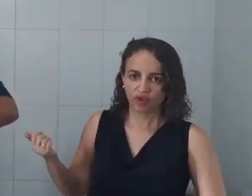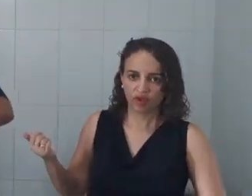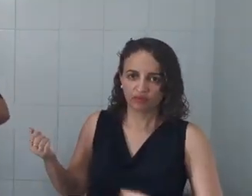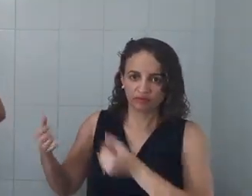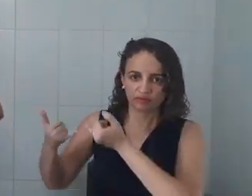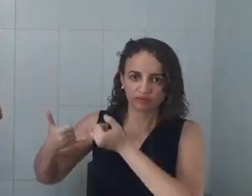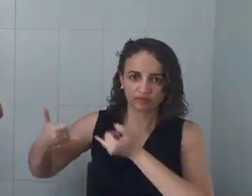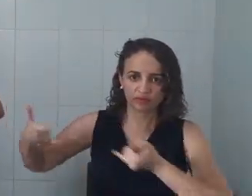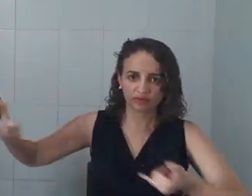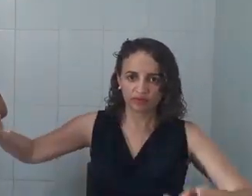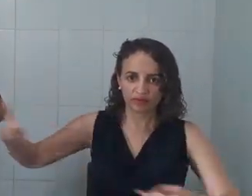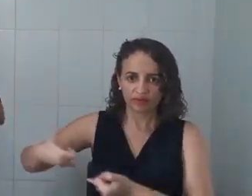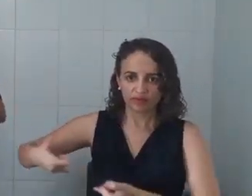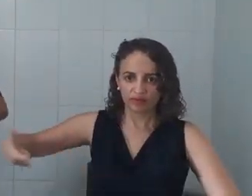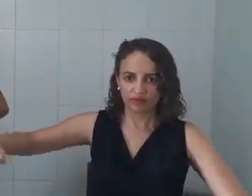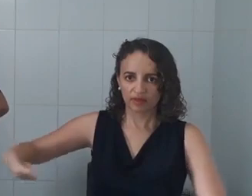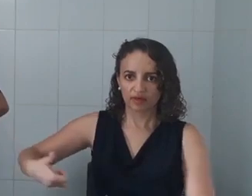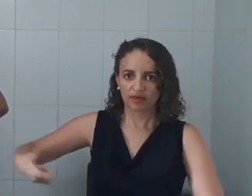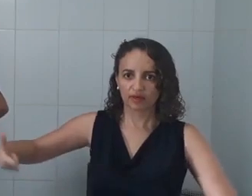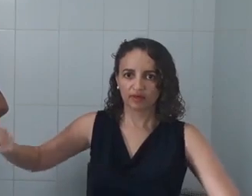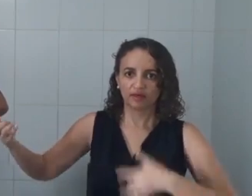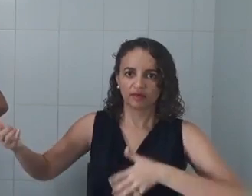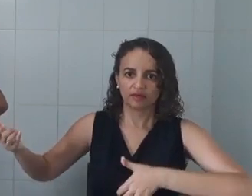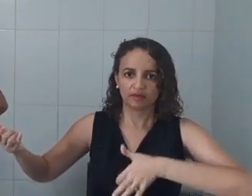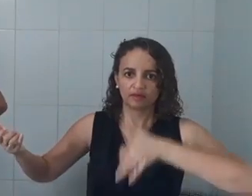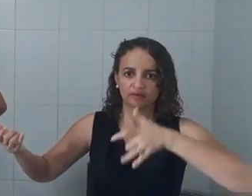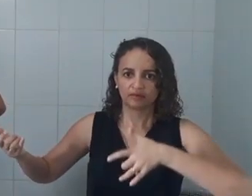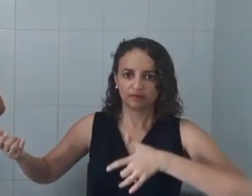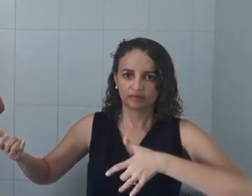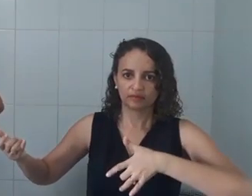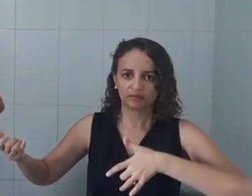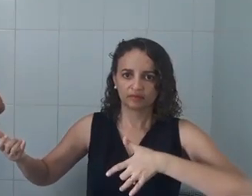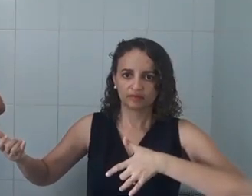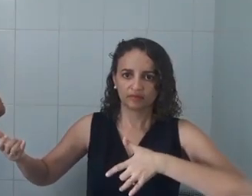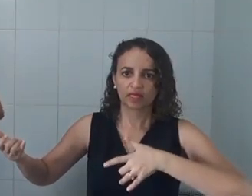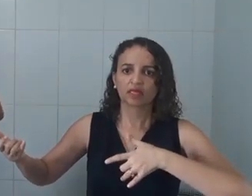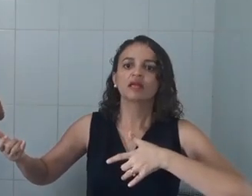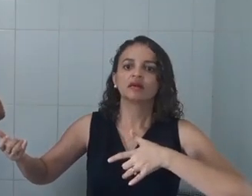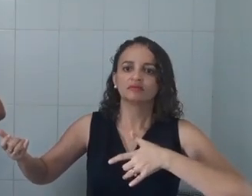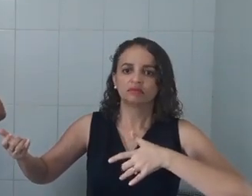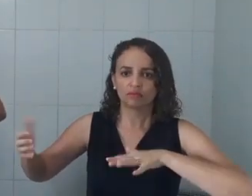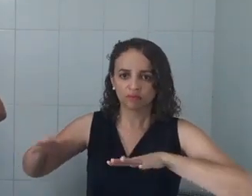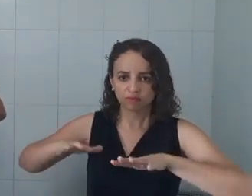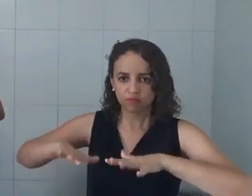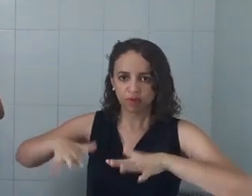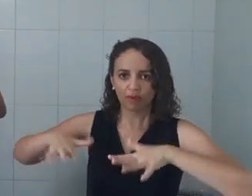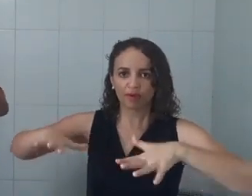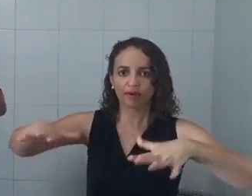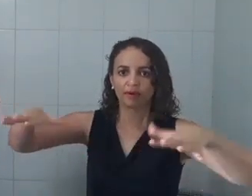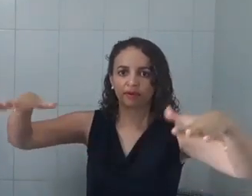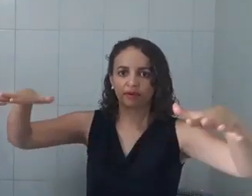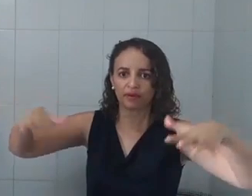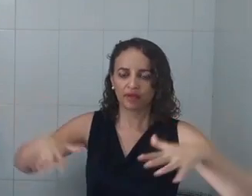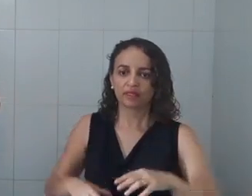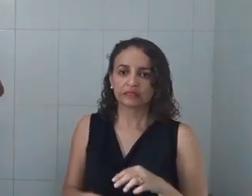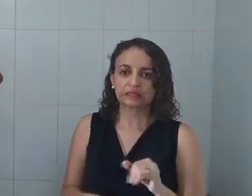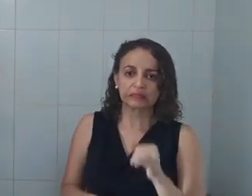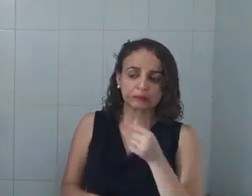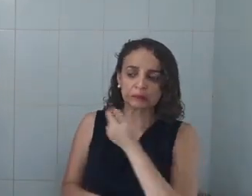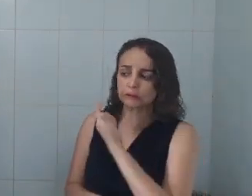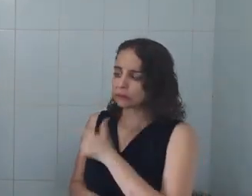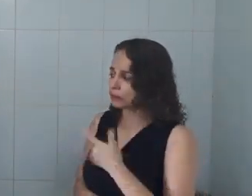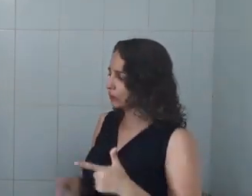violão. Essa corda, hora que eu belisco ela, sai esse som. Mas se eu não